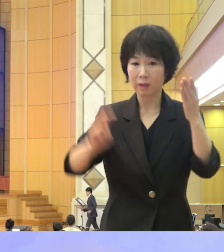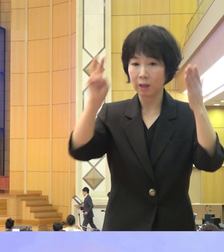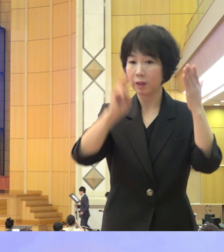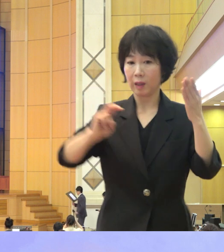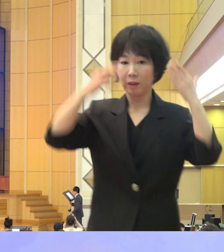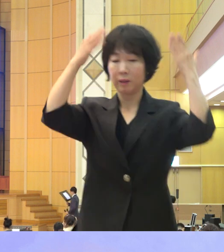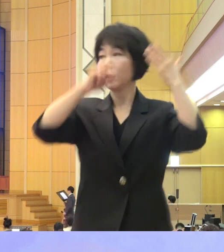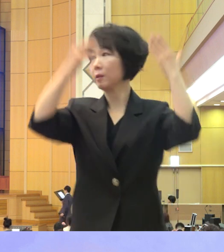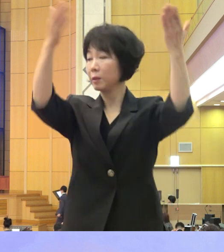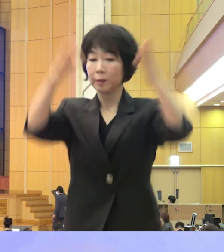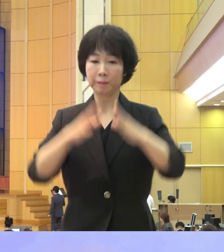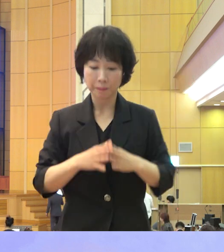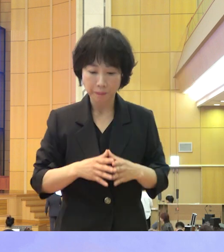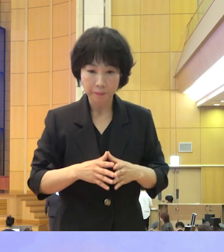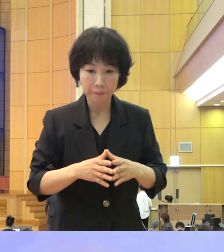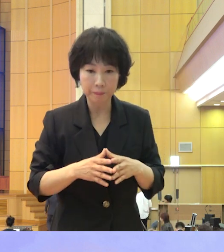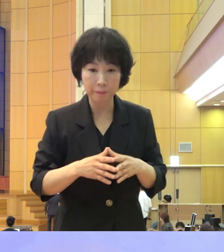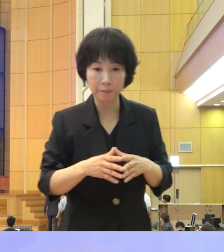찬양하겠습니다.